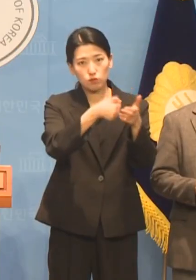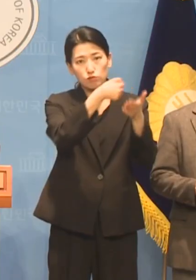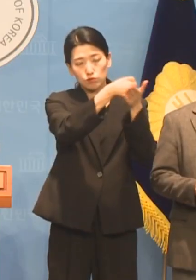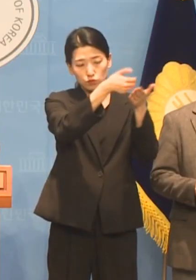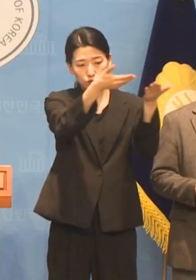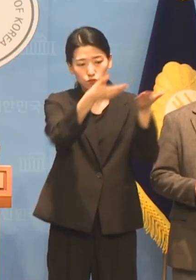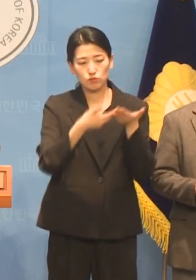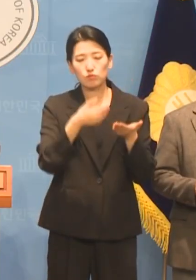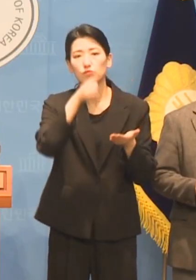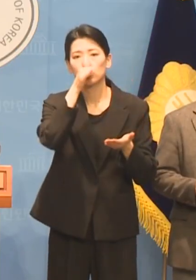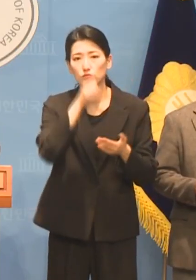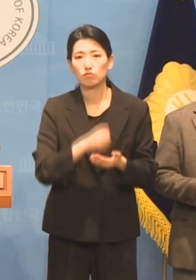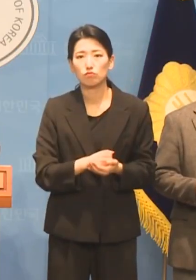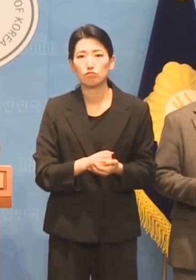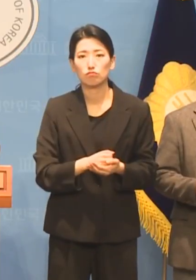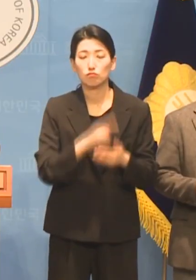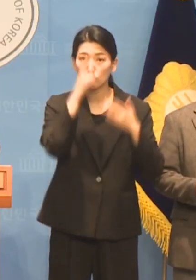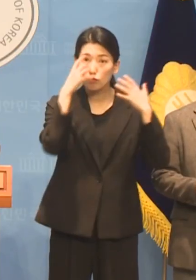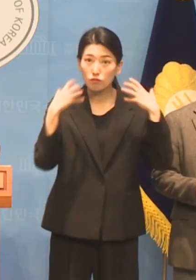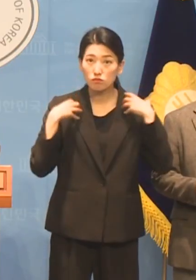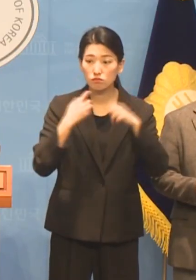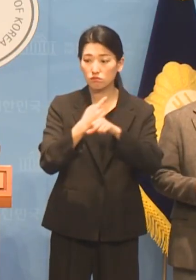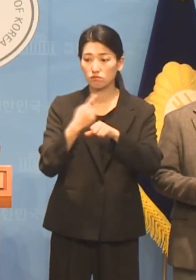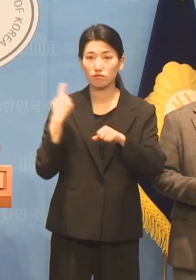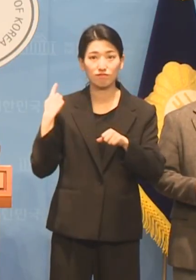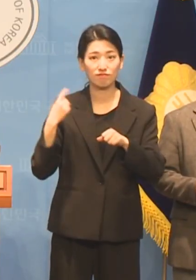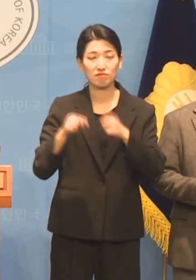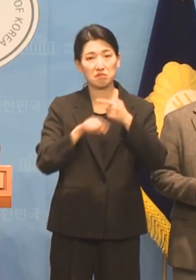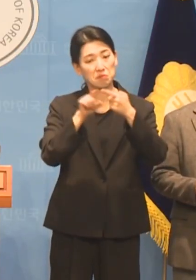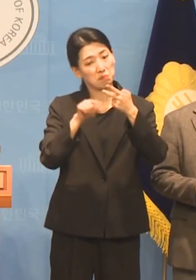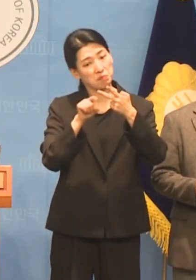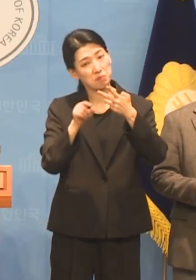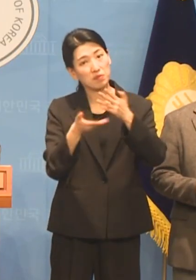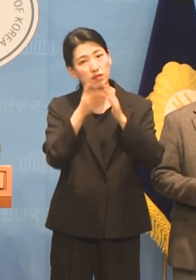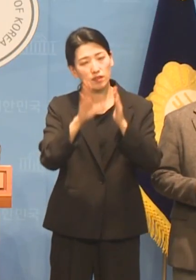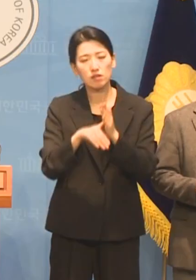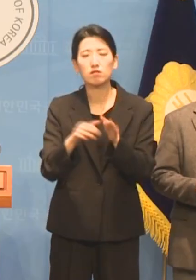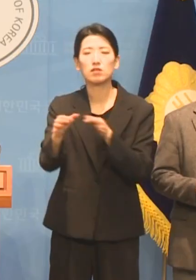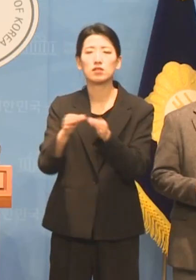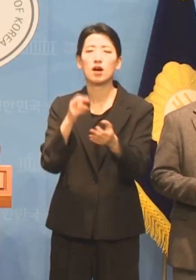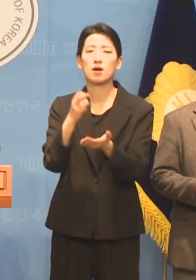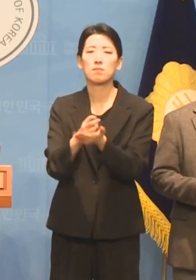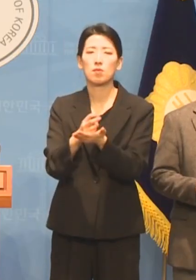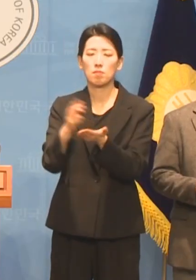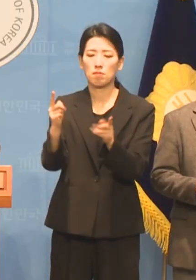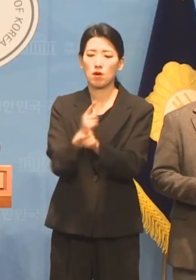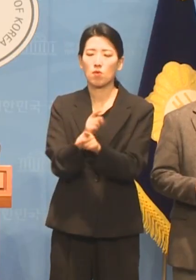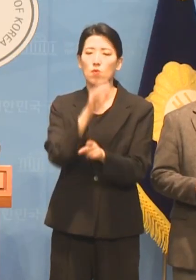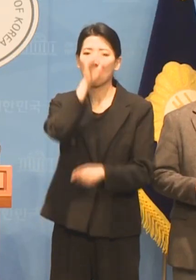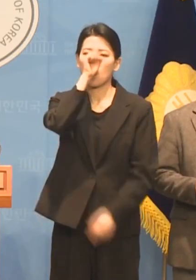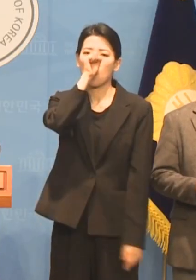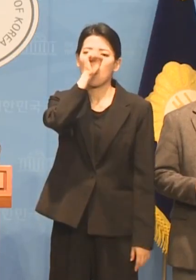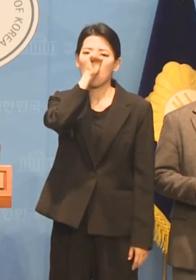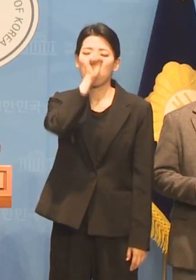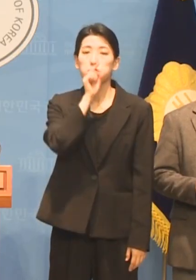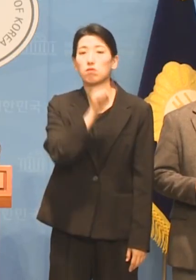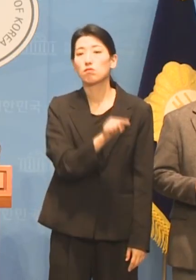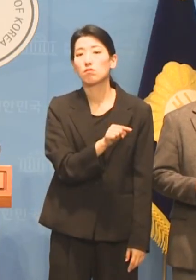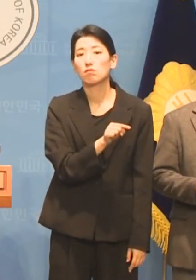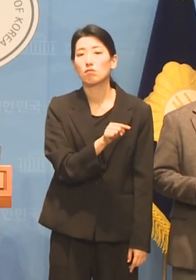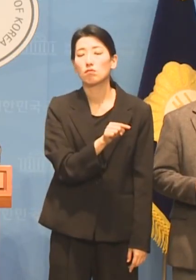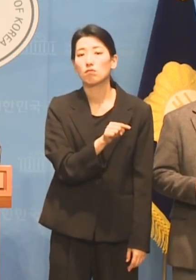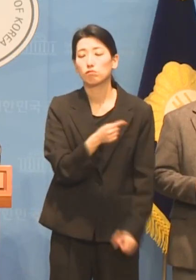것처럼 정부는 작년 초까지만 해도 상법 개정을 찬성하고 추진하겠다고 밝혔습니다. 작년